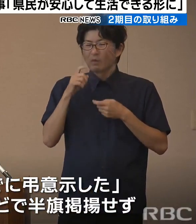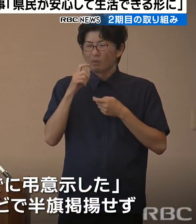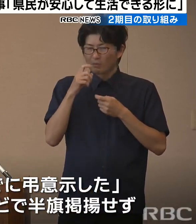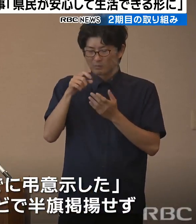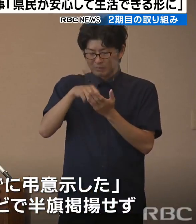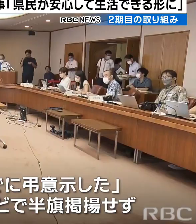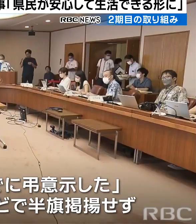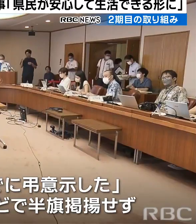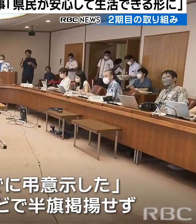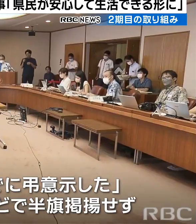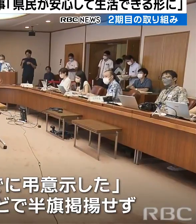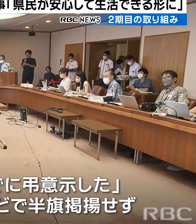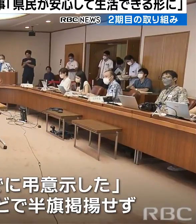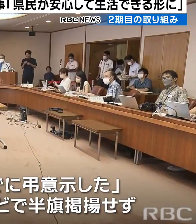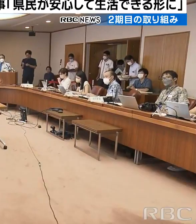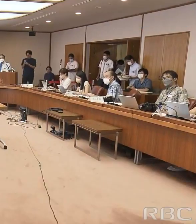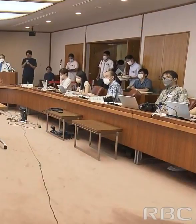掲揚しない考えを示しました